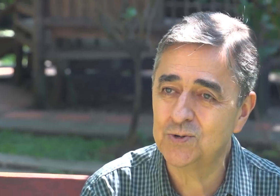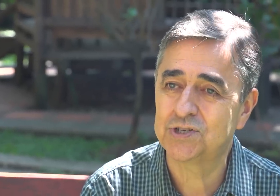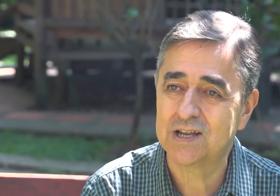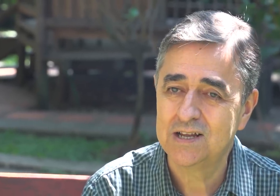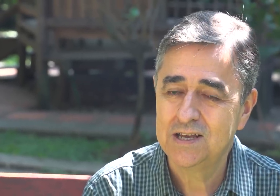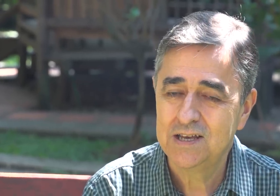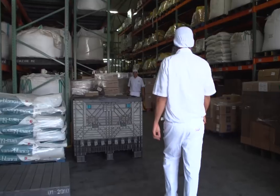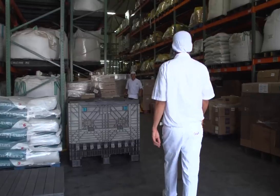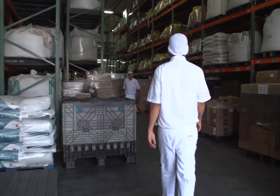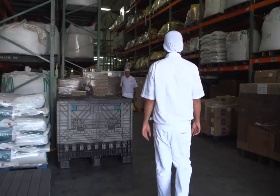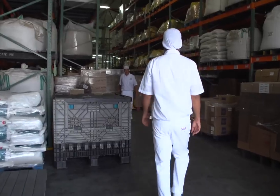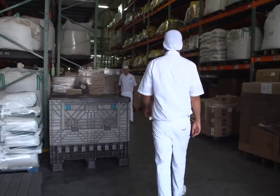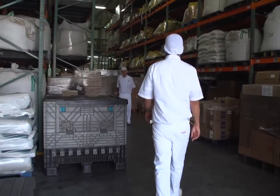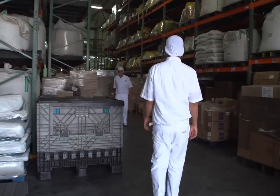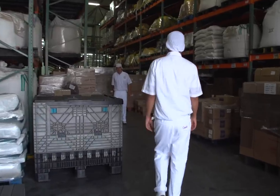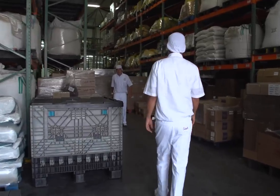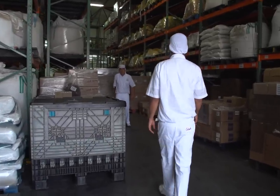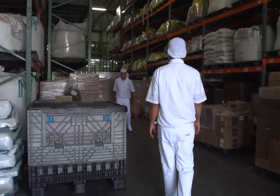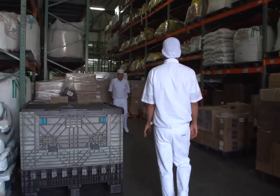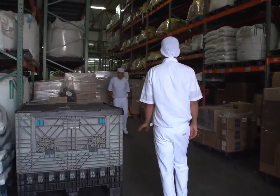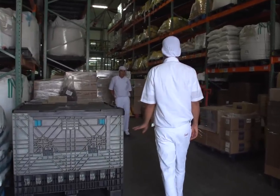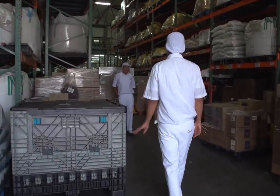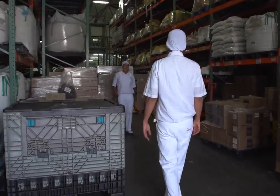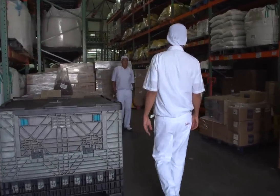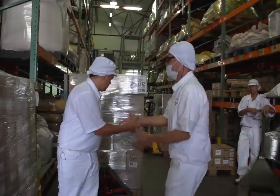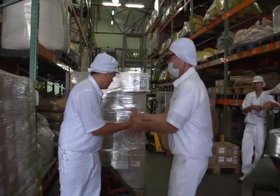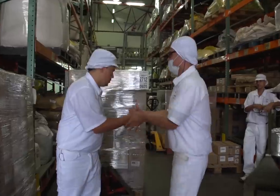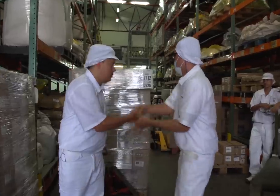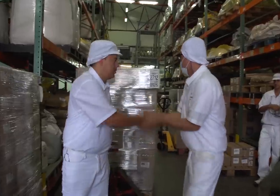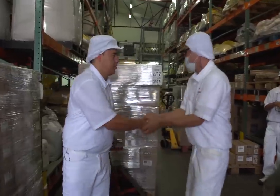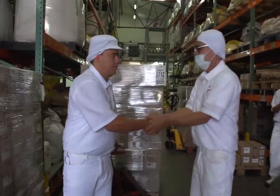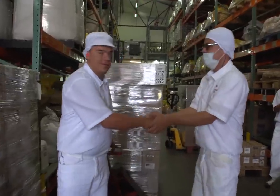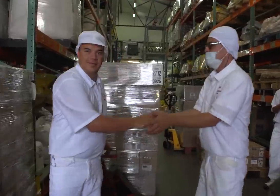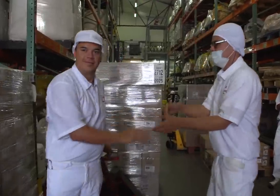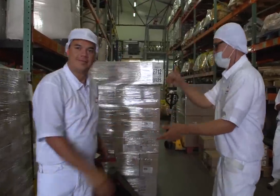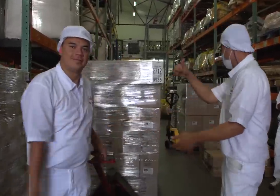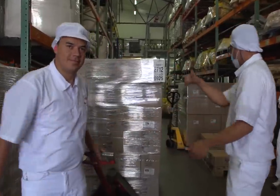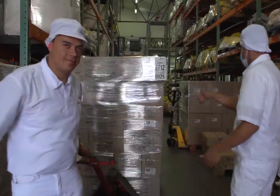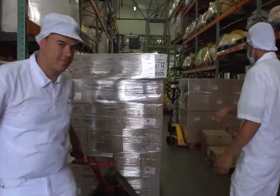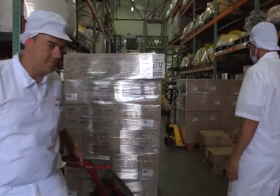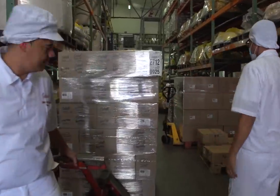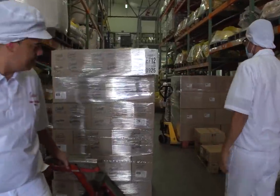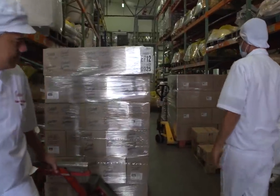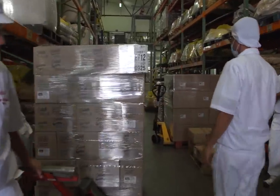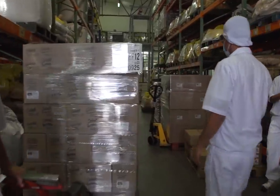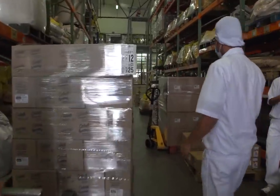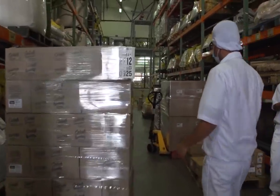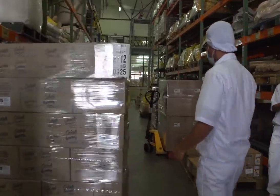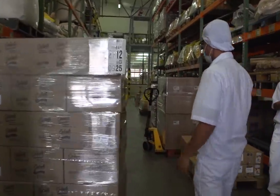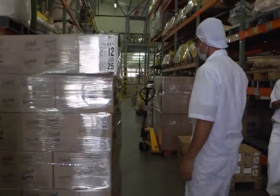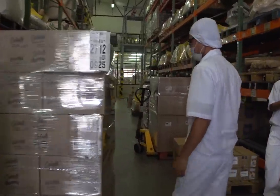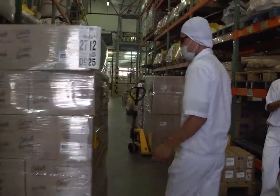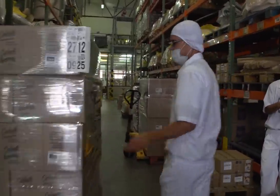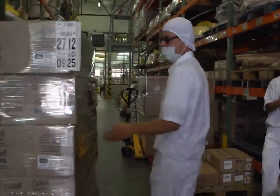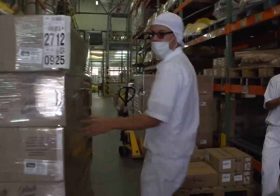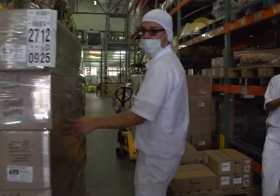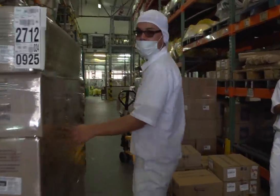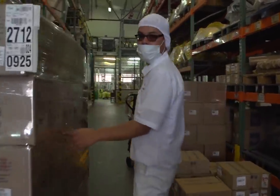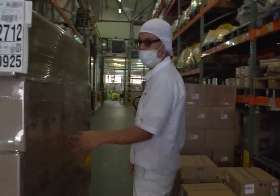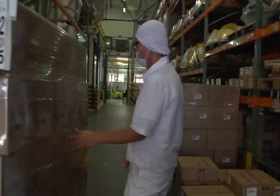escuchan? Entonces la pregunta siguiente es ¿y por qué no esa persona puede trabajar con nosotros? Y ahí es donde